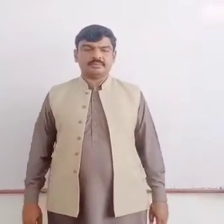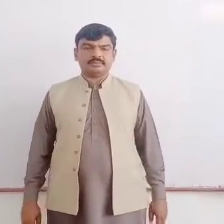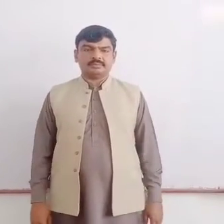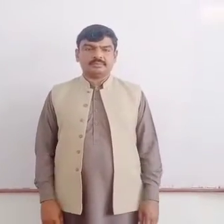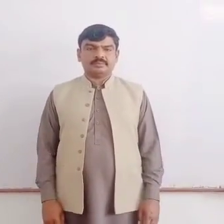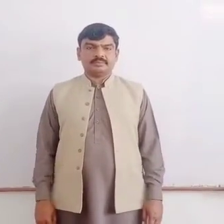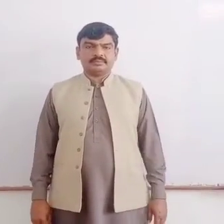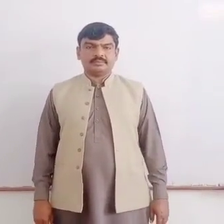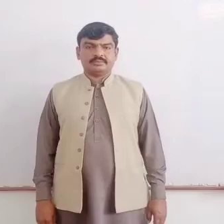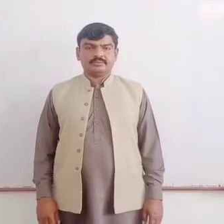काफिर,